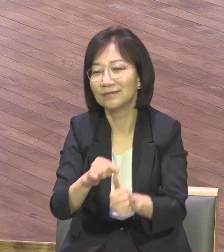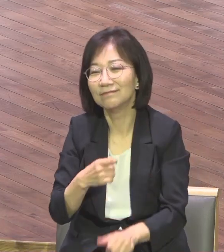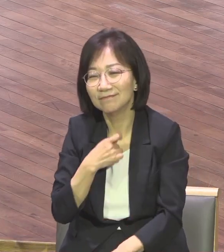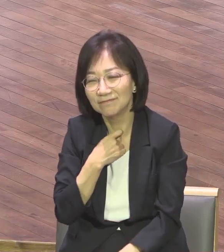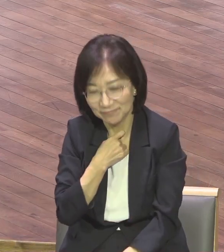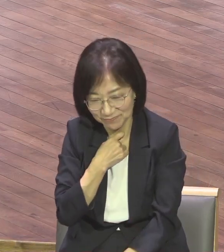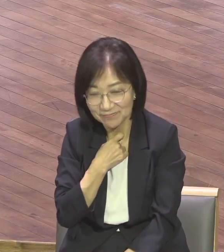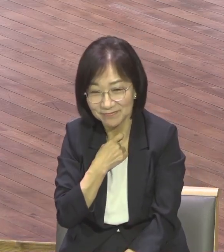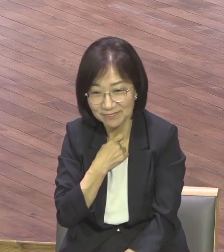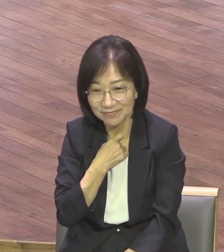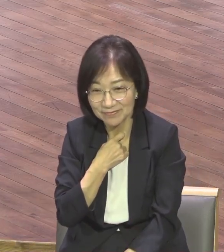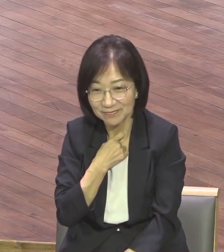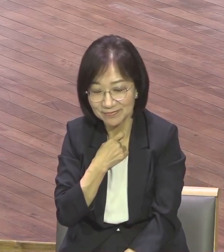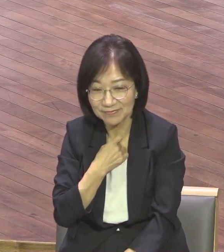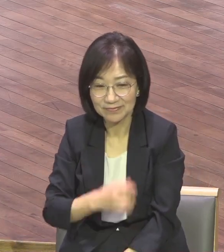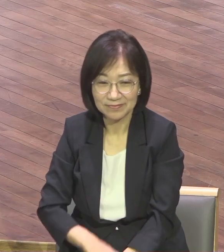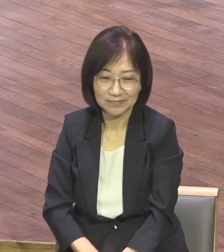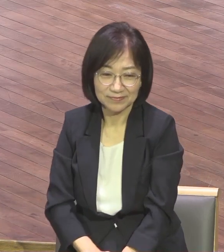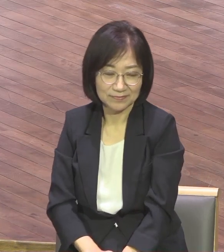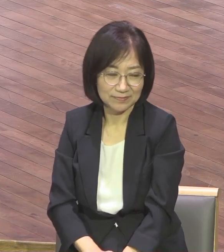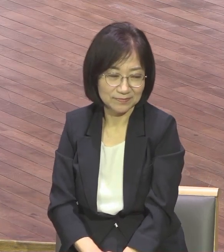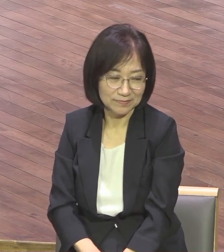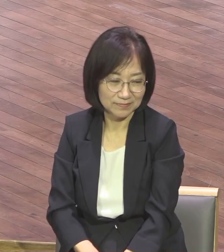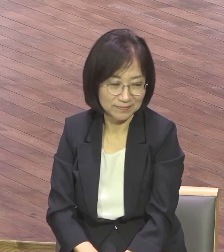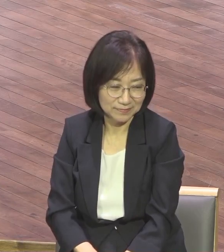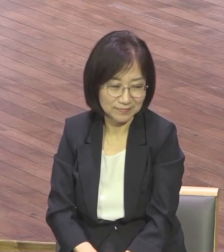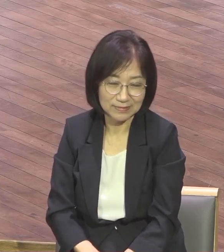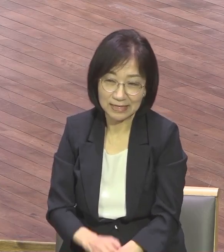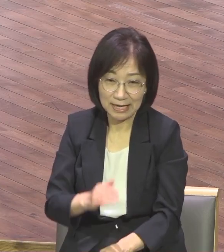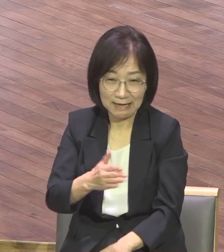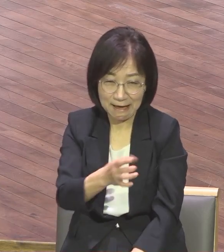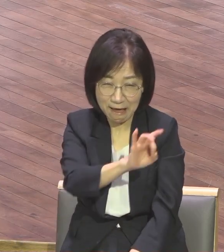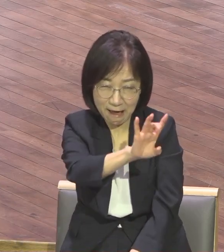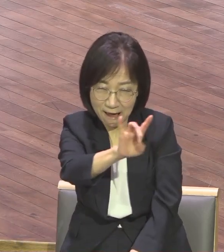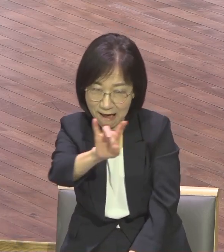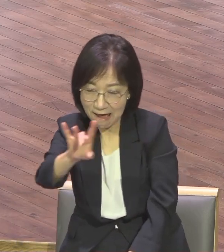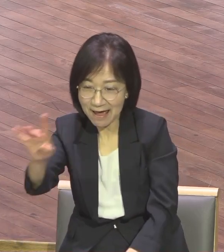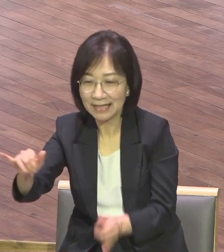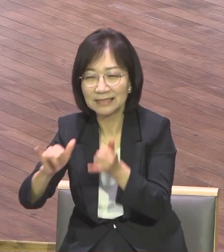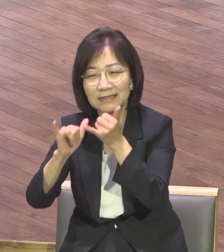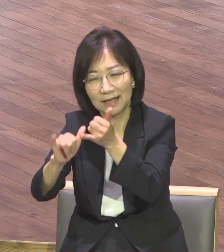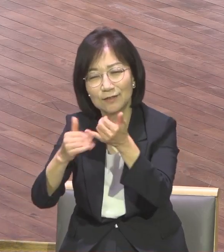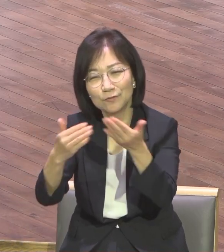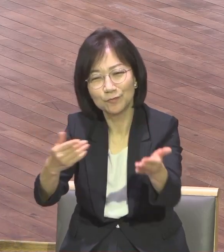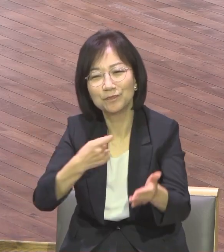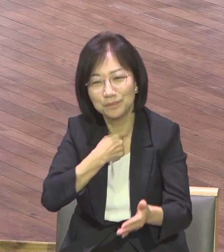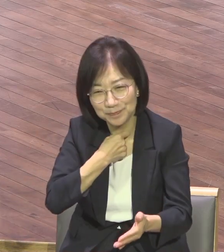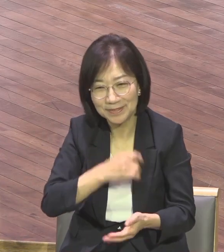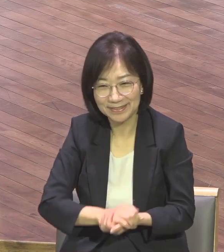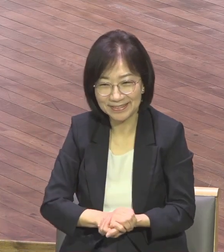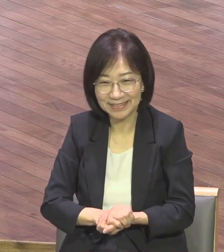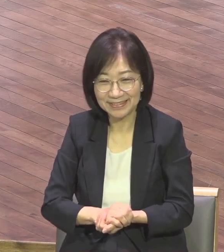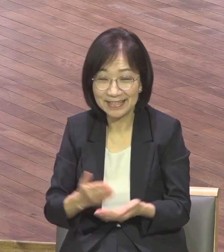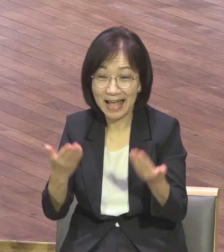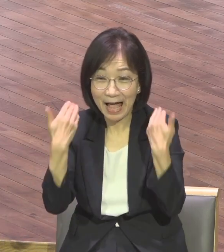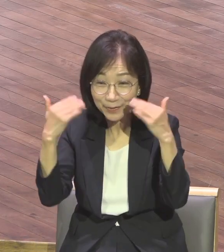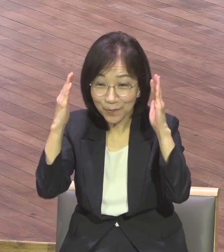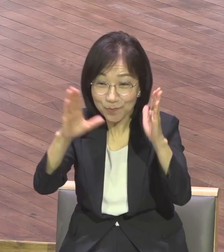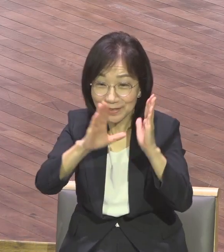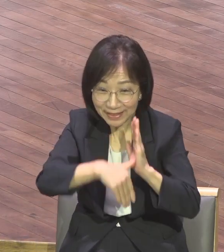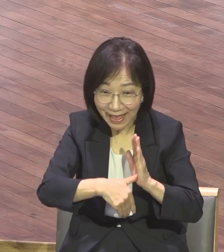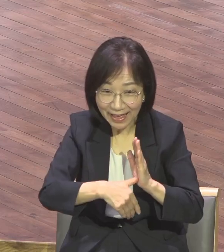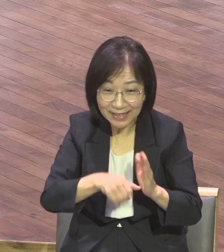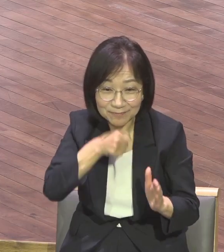텐데 우리를 통해서 상급 주시려고 각자 다 상급 주시려고 수미양과 사군주.